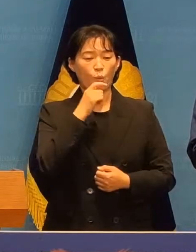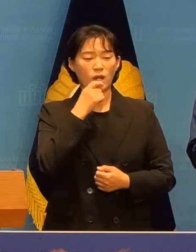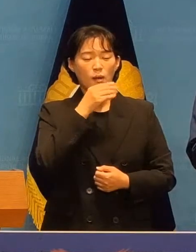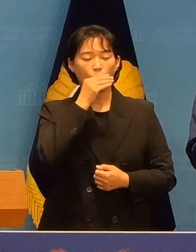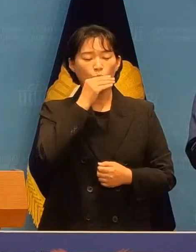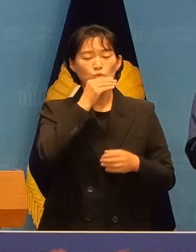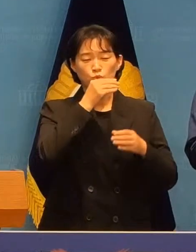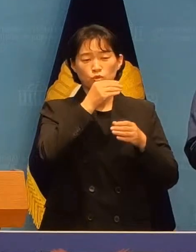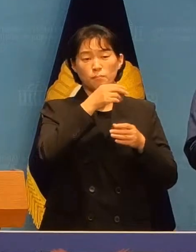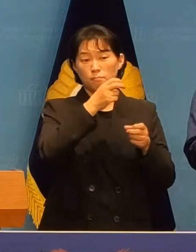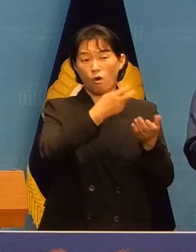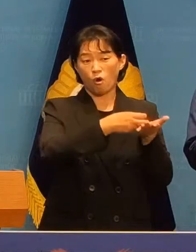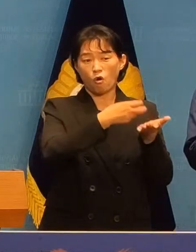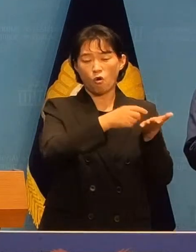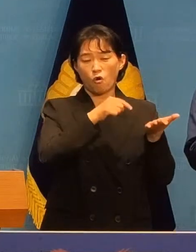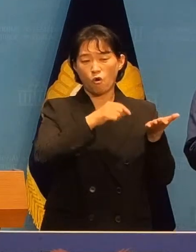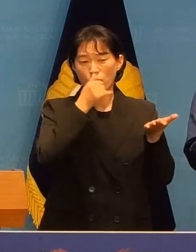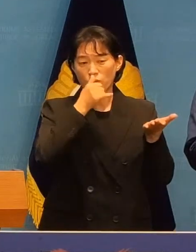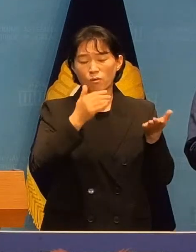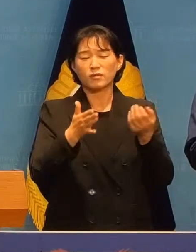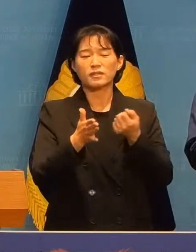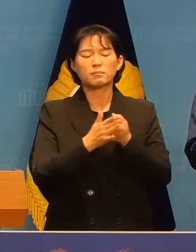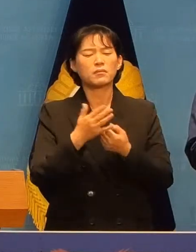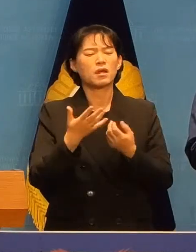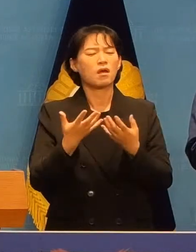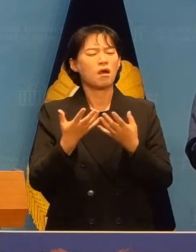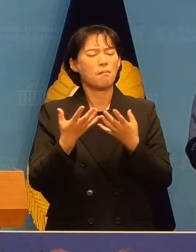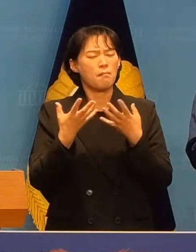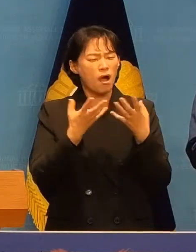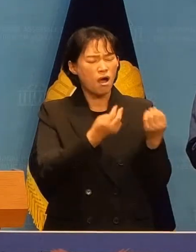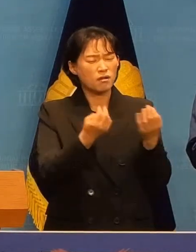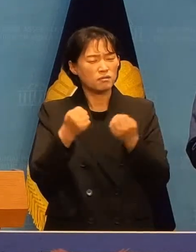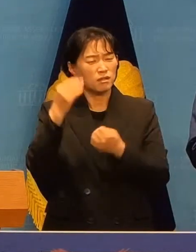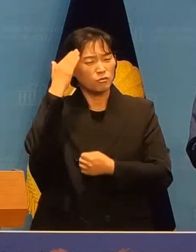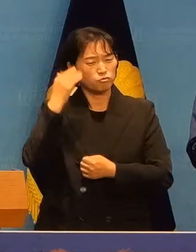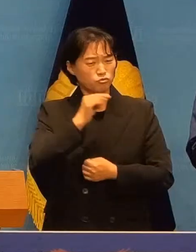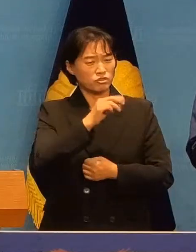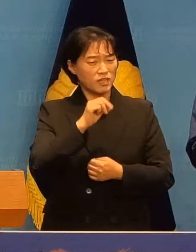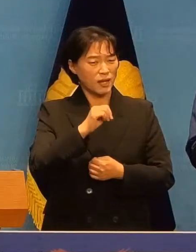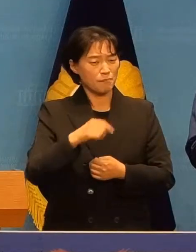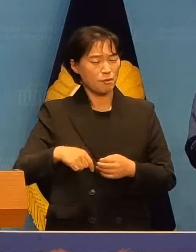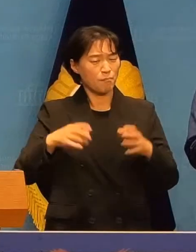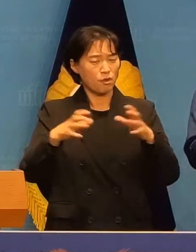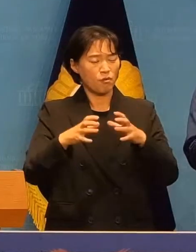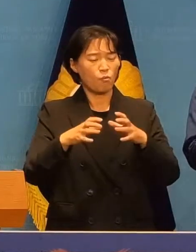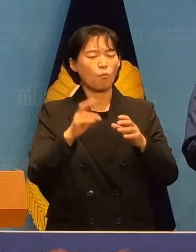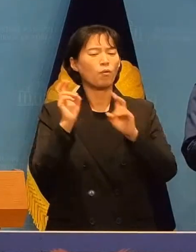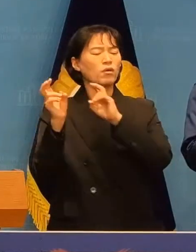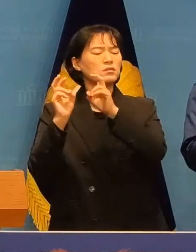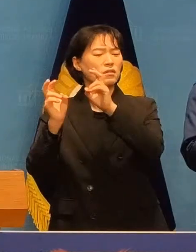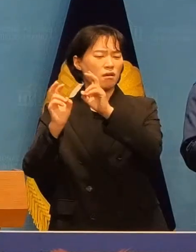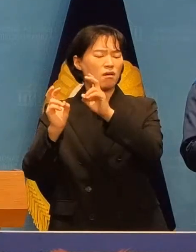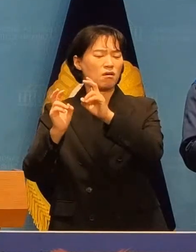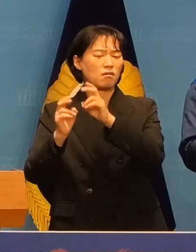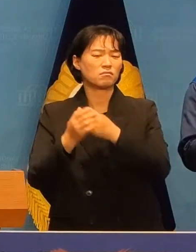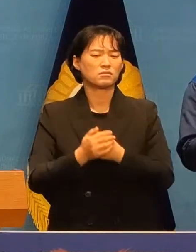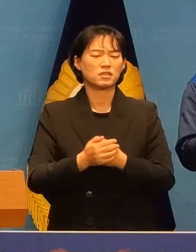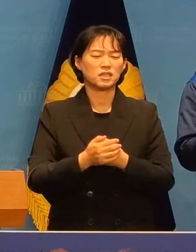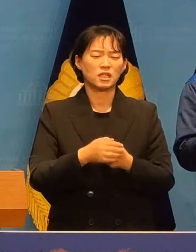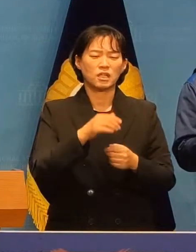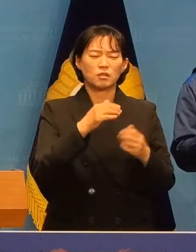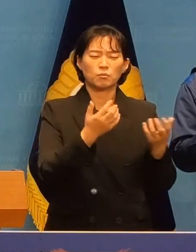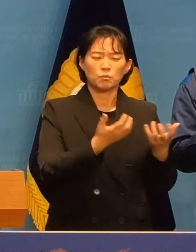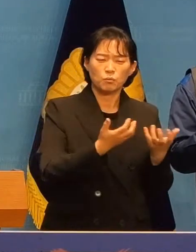인해서 수많은 한국 GM의 협력사들이 노사 분규에 있을